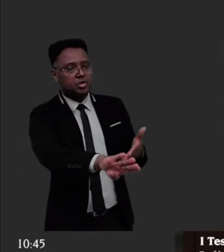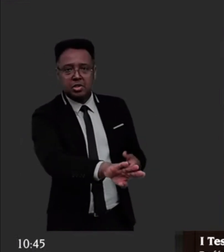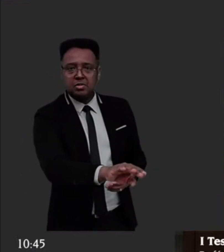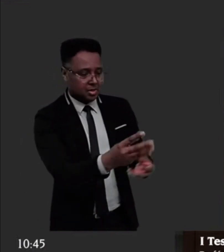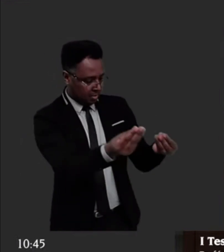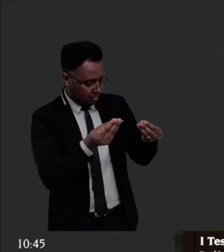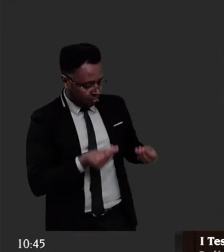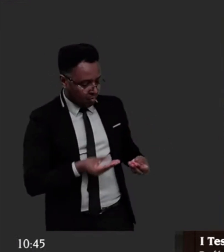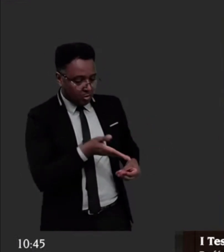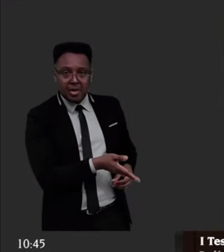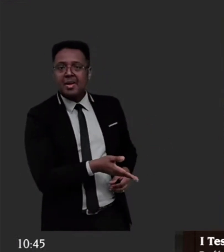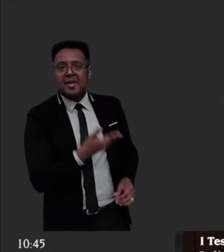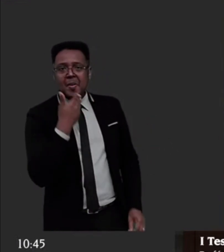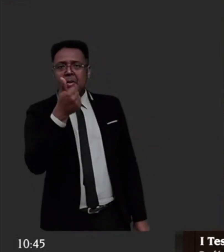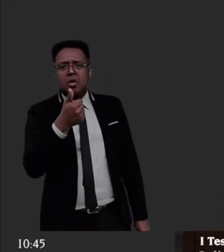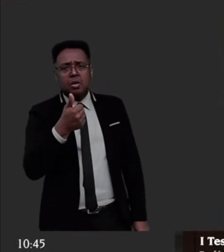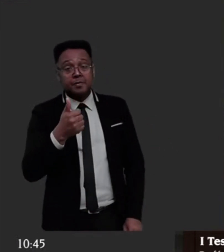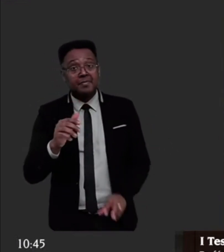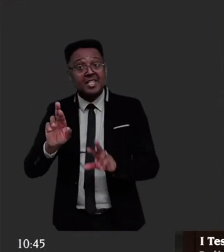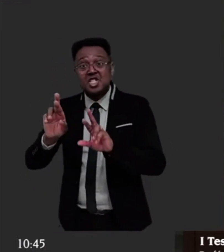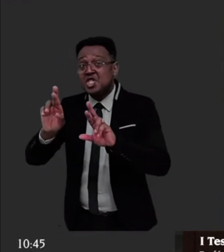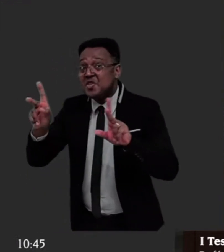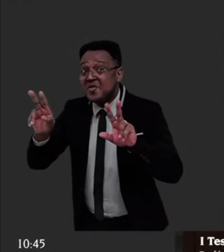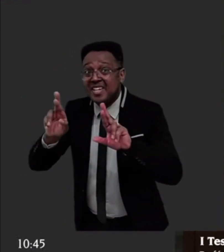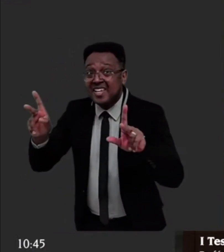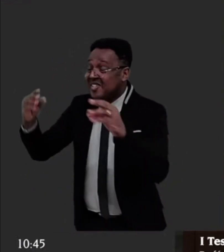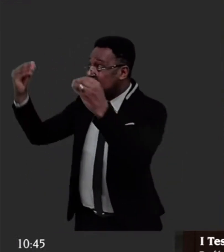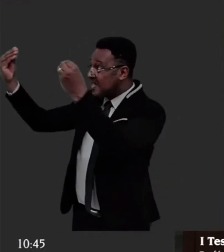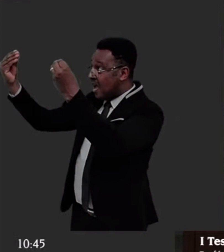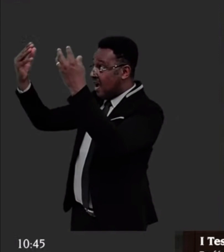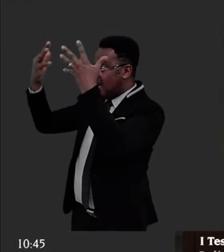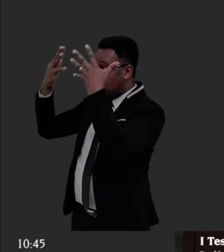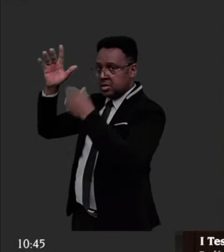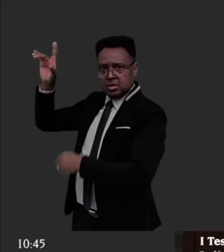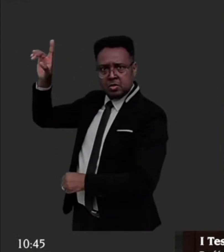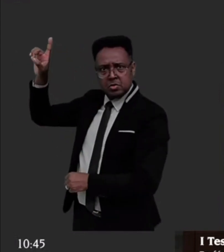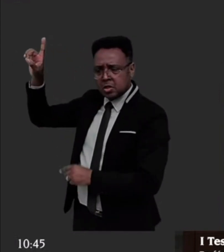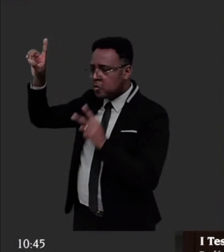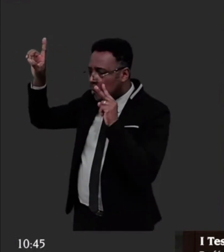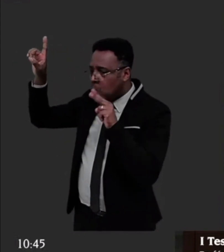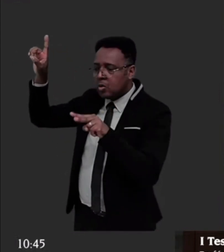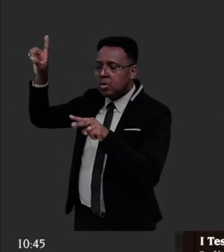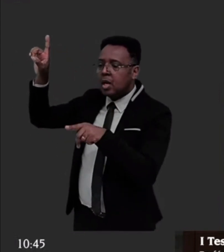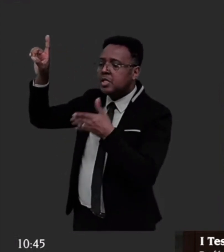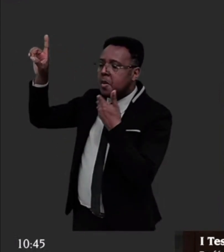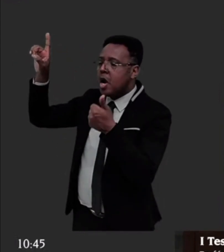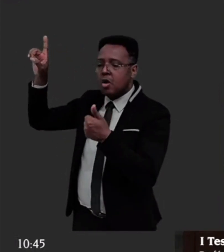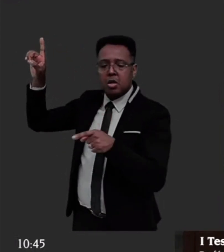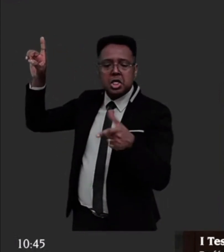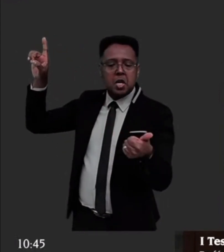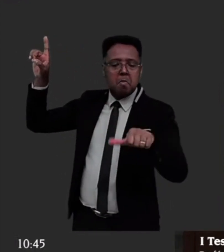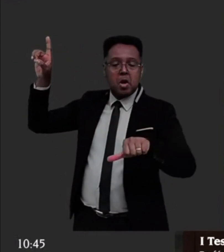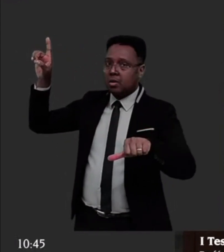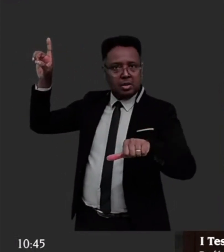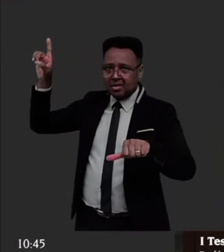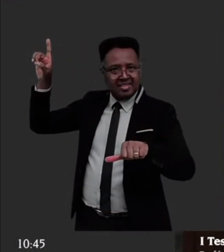Deus, que ele não olhou quem faz melhor ou quem faz pior. Ele enviou Jesus